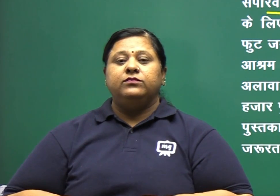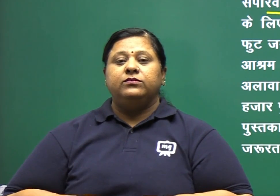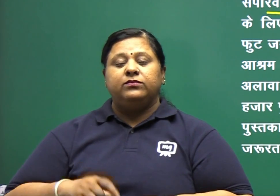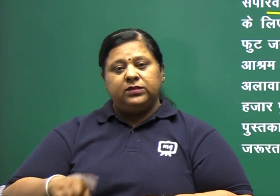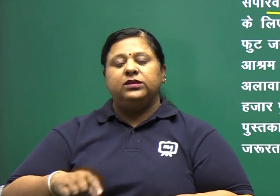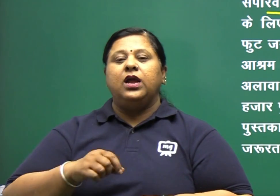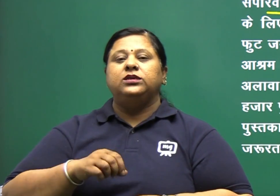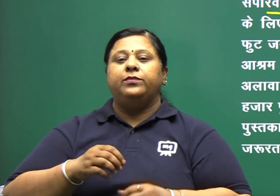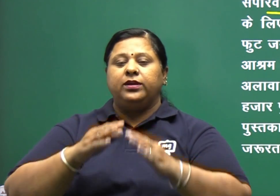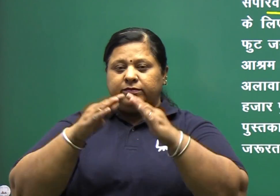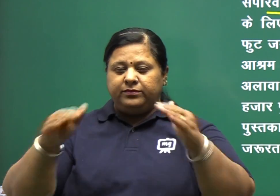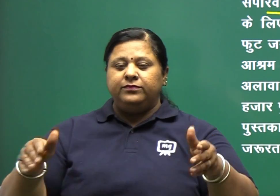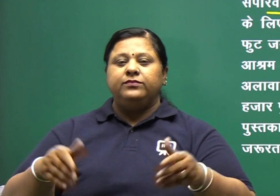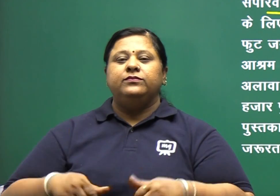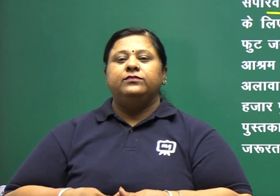आश्रम में